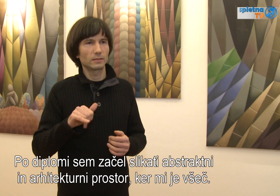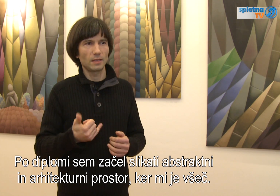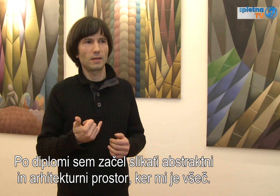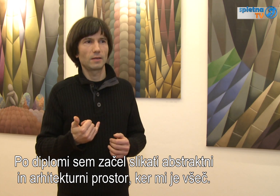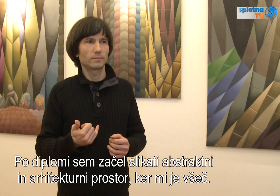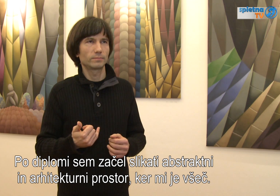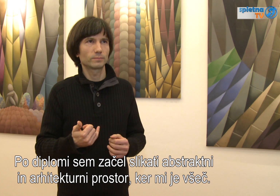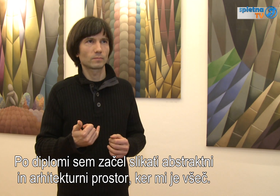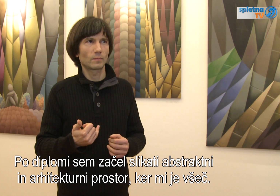je